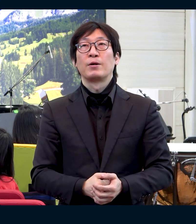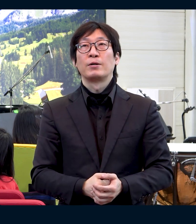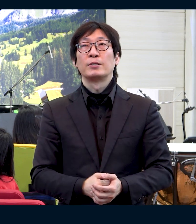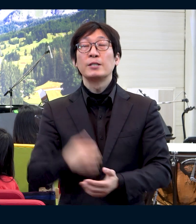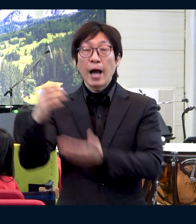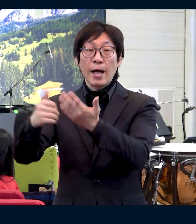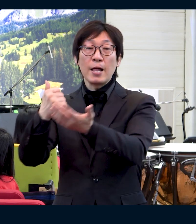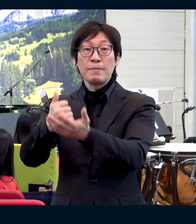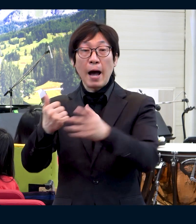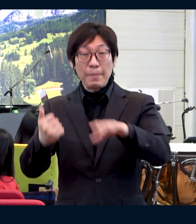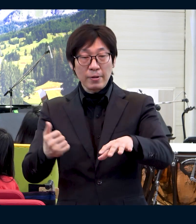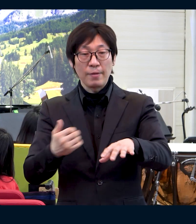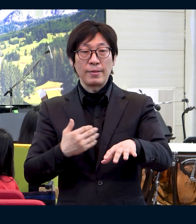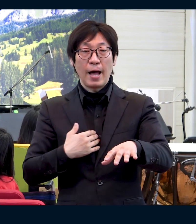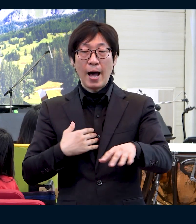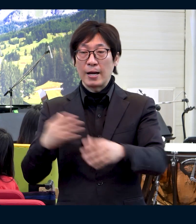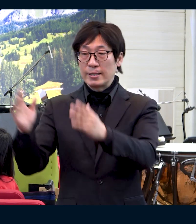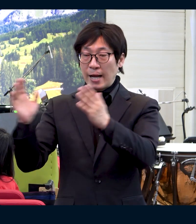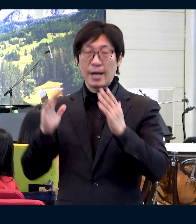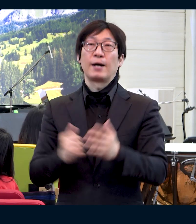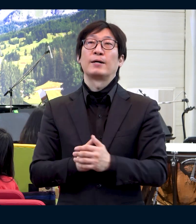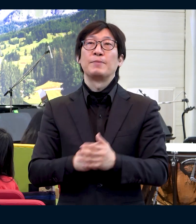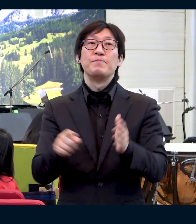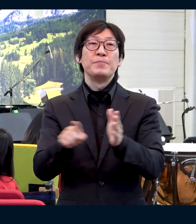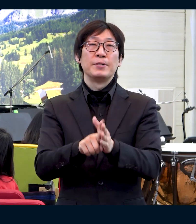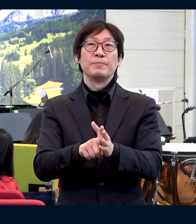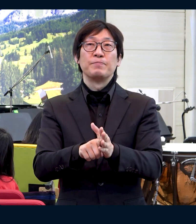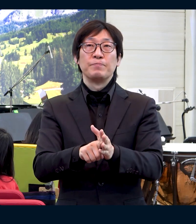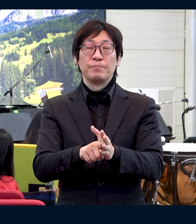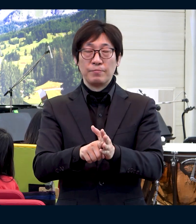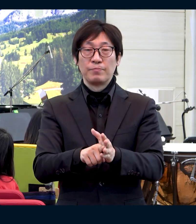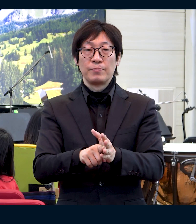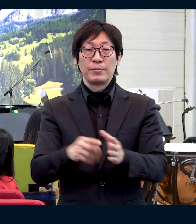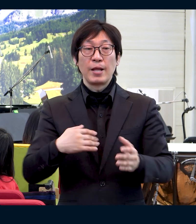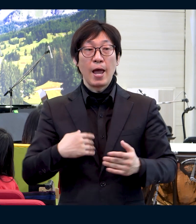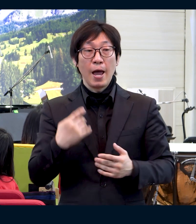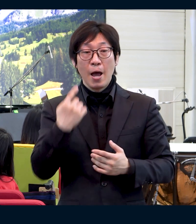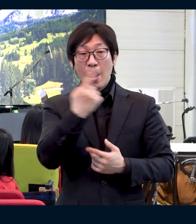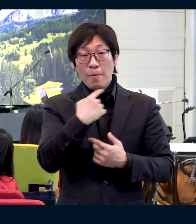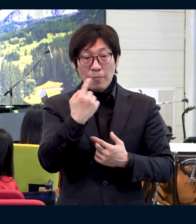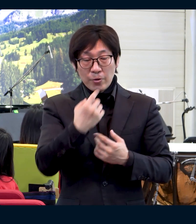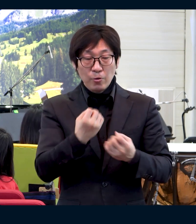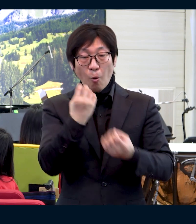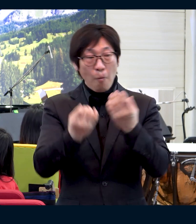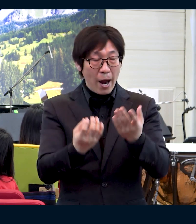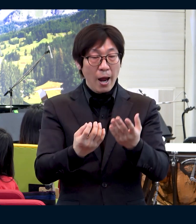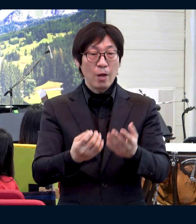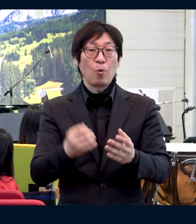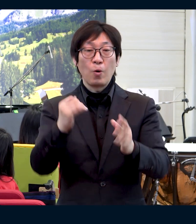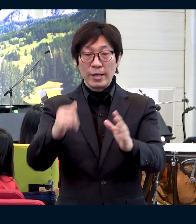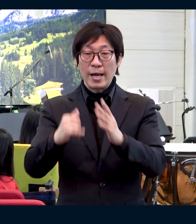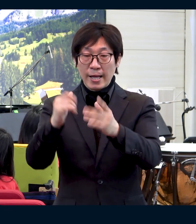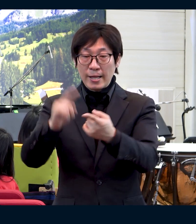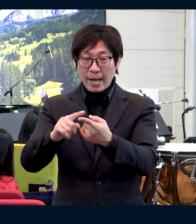이렇게 하나님 앞에서 나 자신을 향한 그 신앙 고백, 그 confession과 세상을 향한 선포, proclaim, 이 두